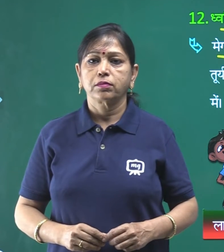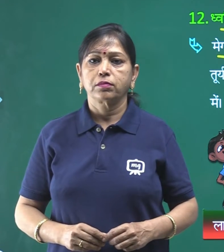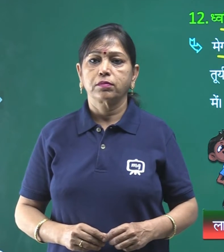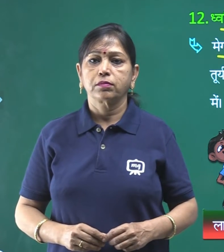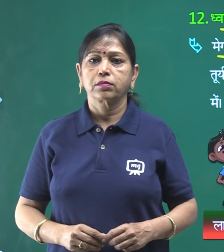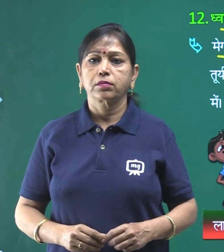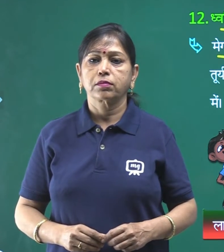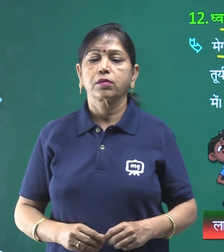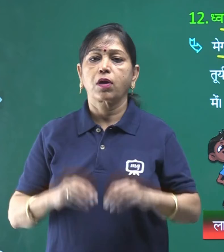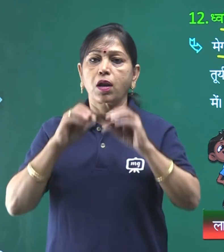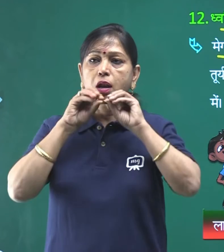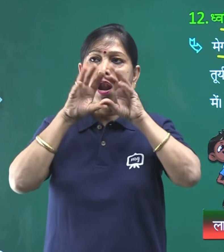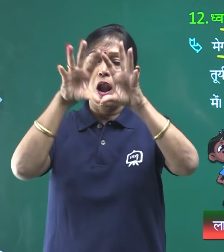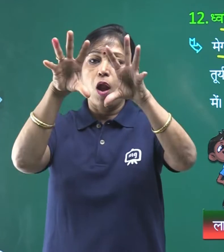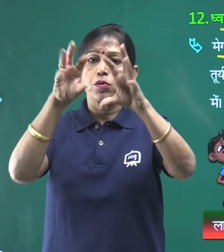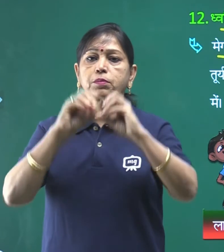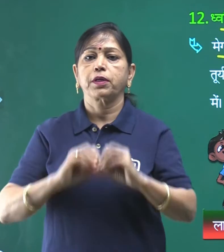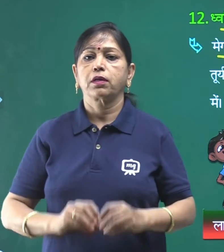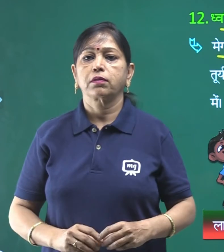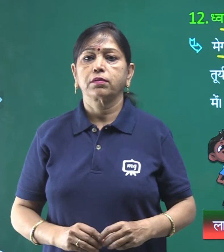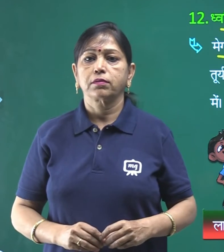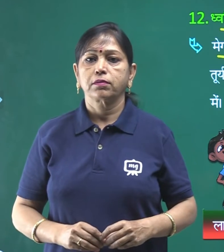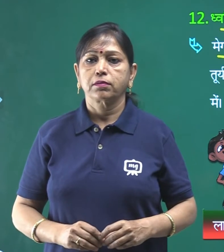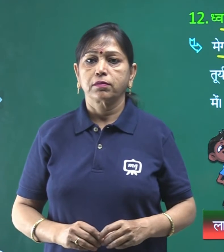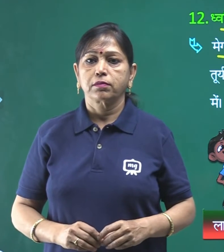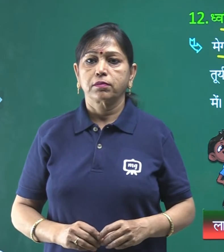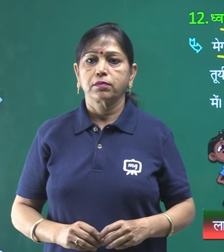मेगाफोन या लाउड स्पीकर,